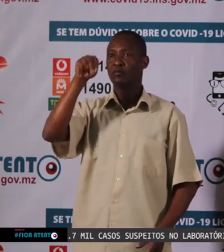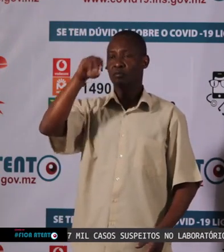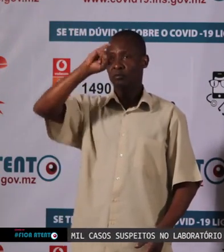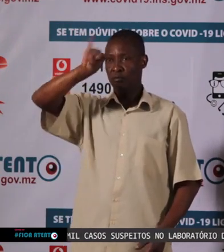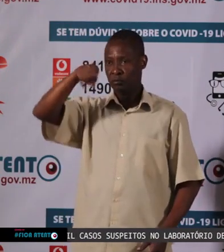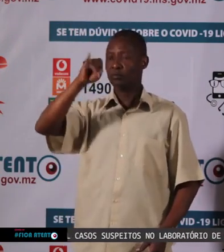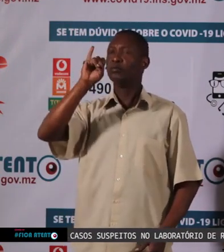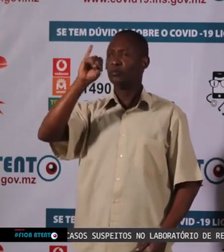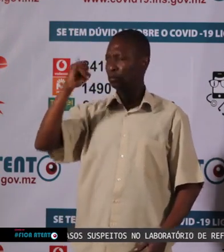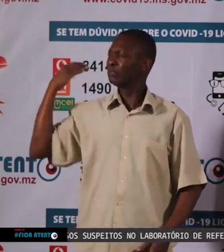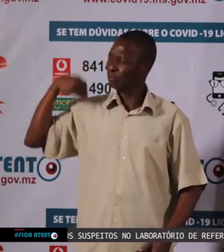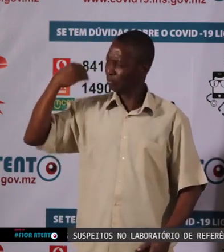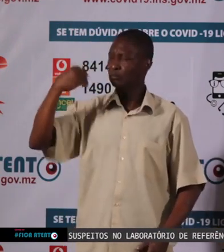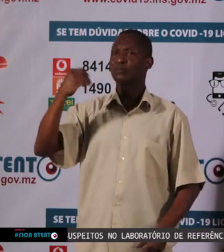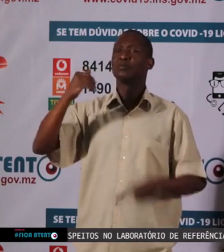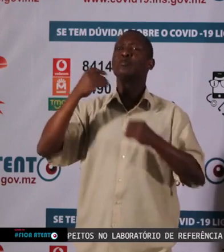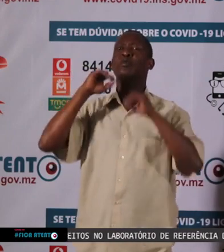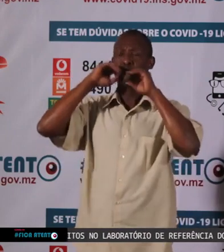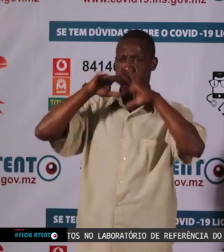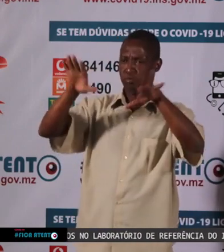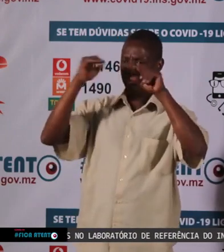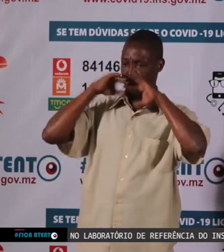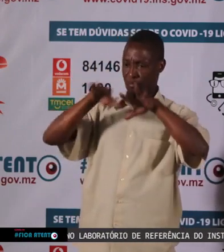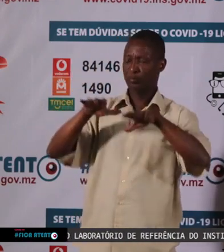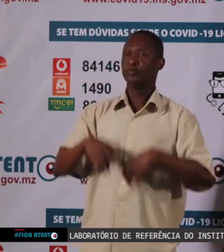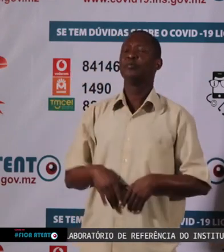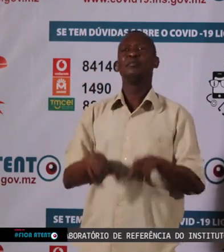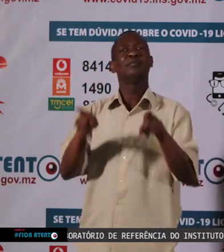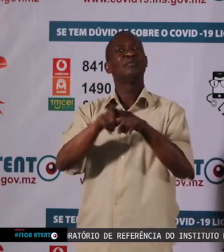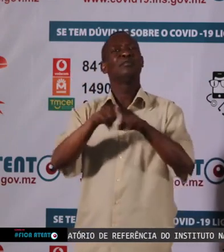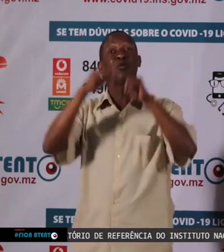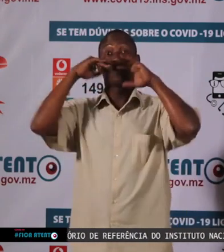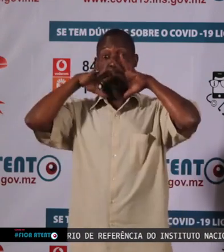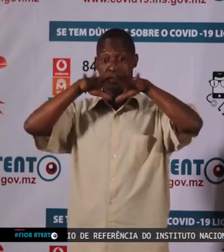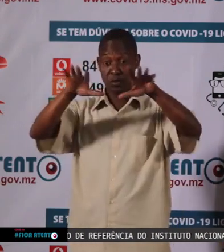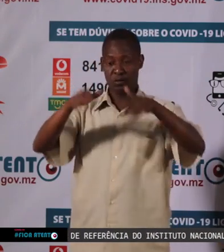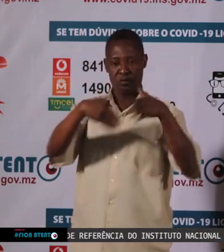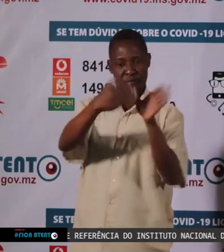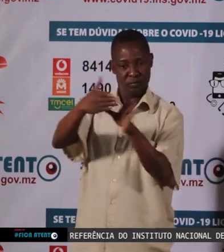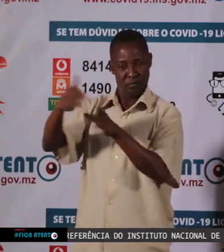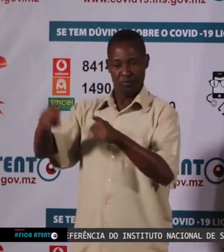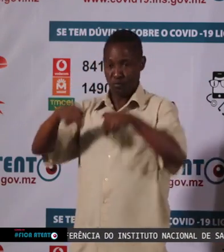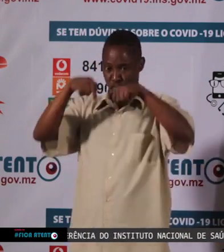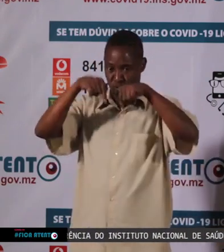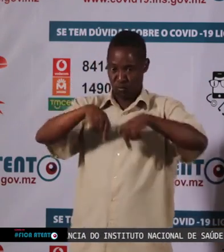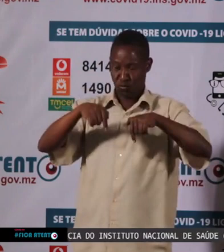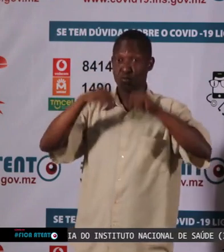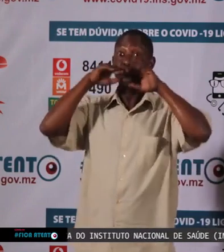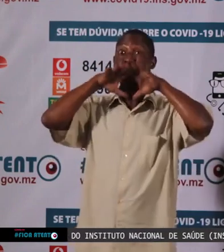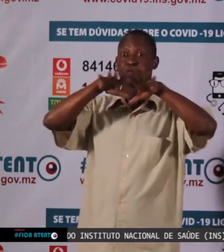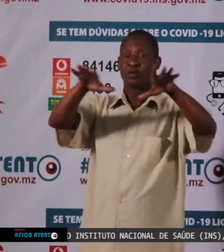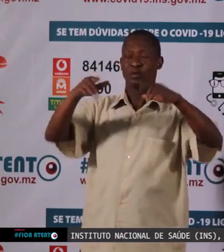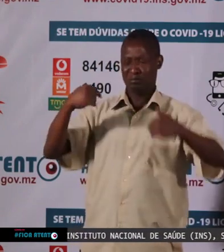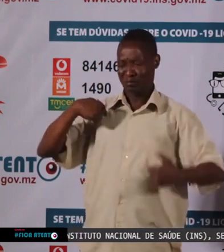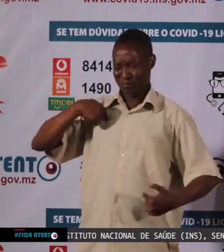Informar ainda que os casos hoje reportados, todos eles não apresentam sintomatologia e